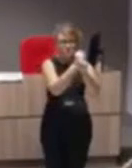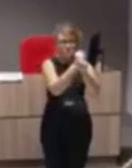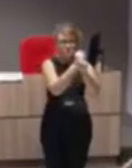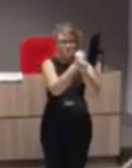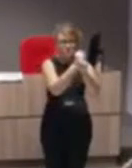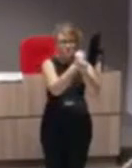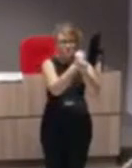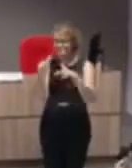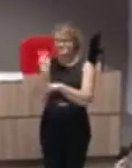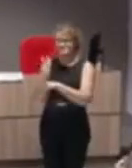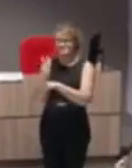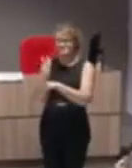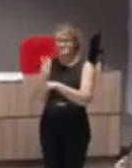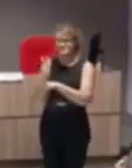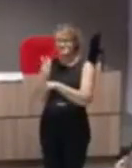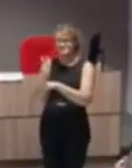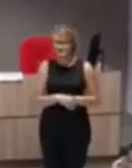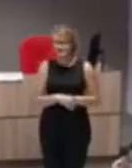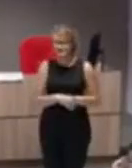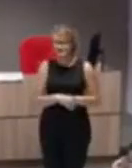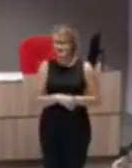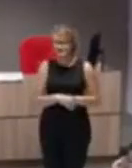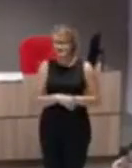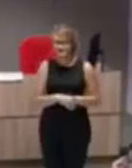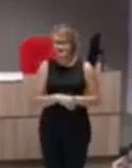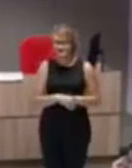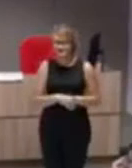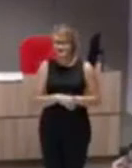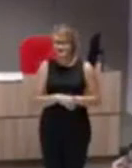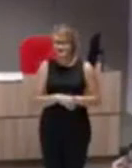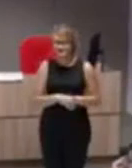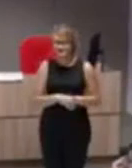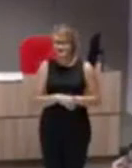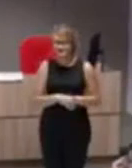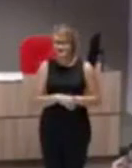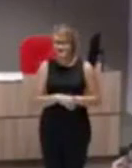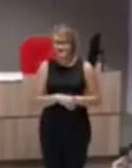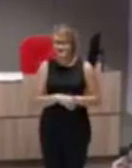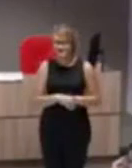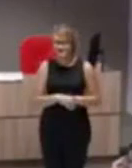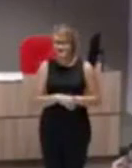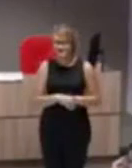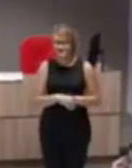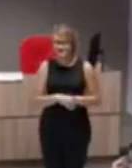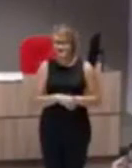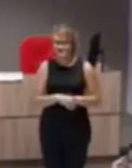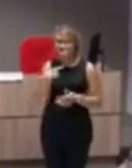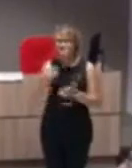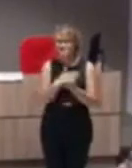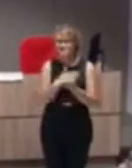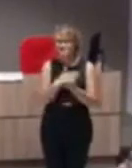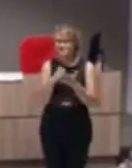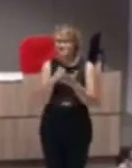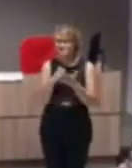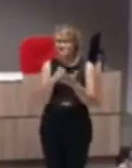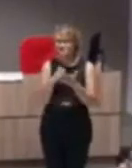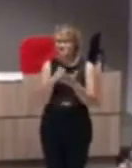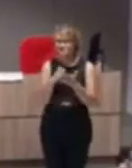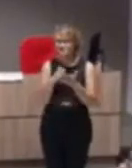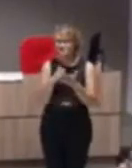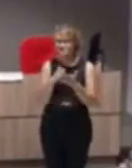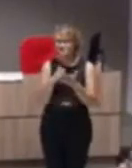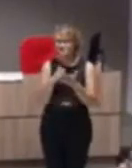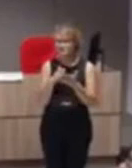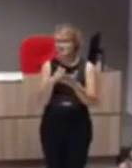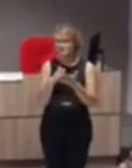segurança. Limpeza, varrição, isso era frequente. Nós tivemos até algumas discussões culturais a respeito disso, mas